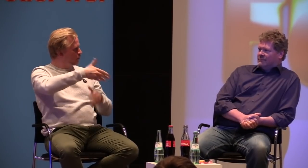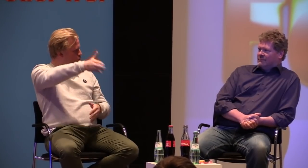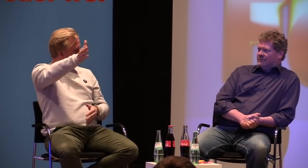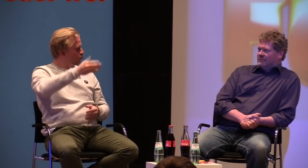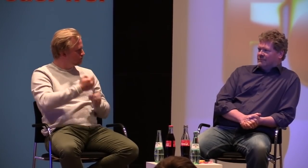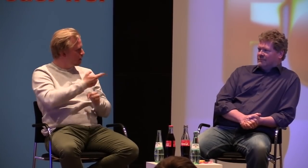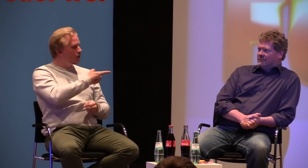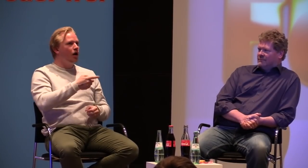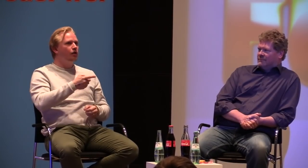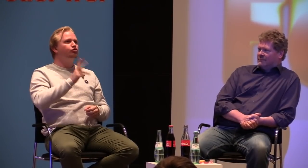Zum Beispiel diese